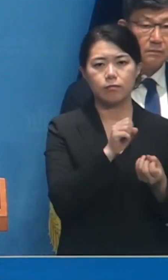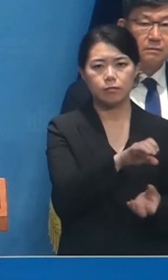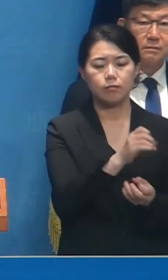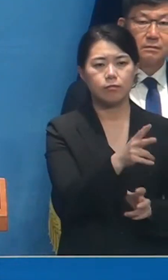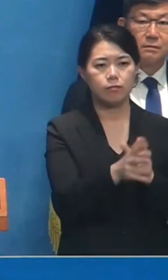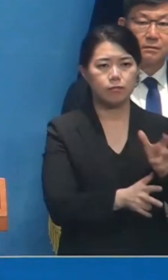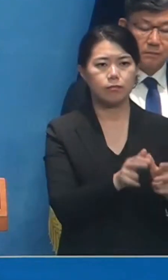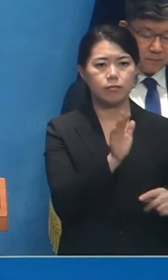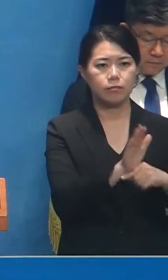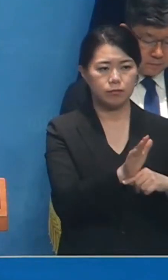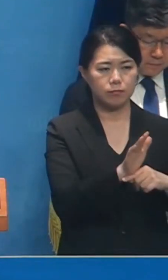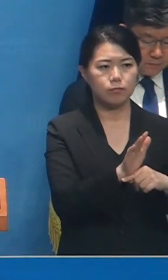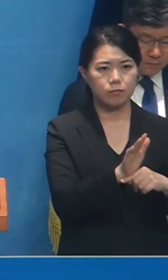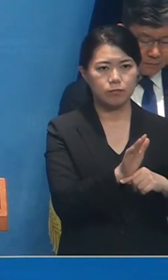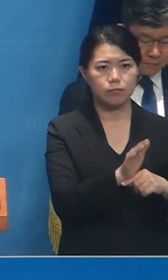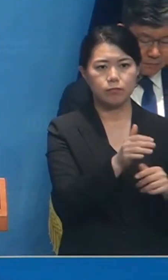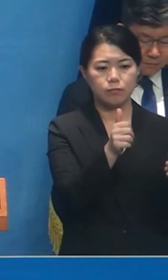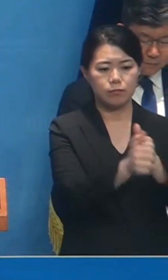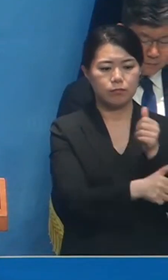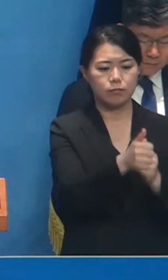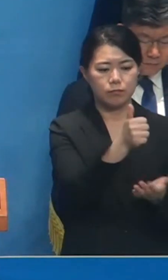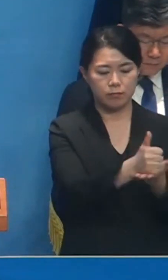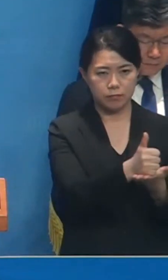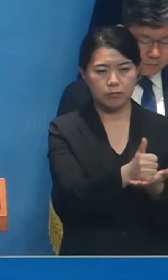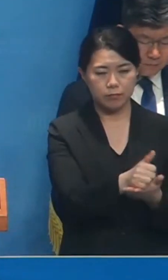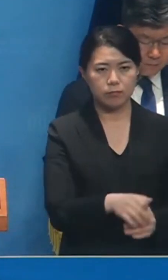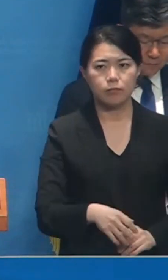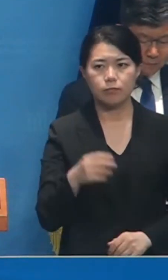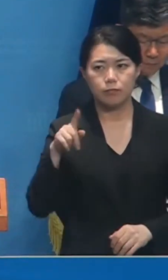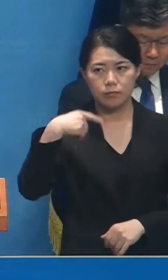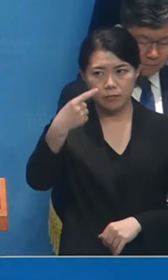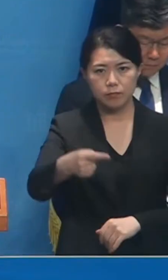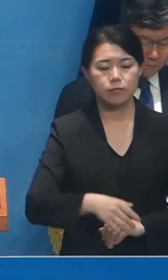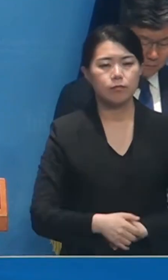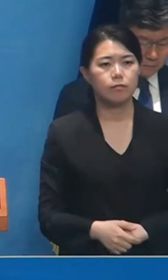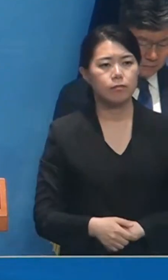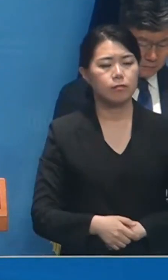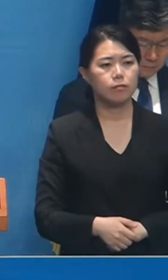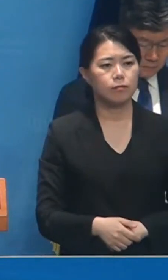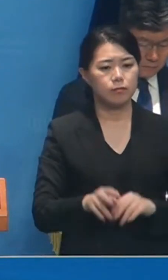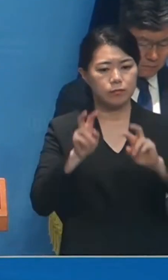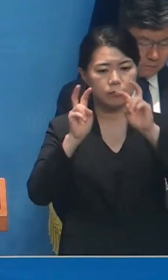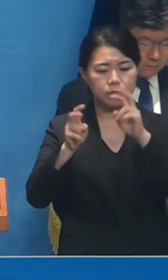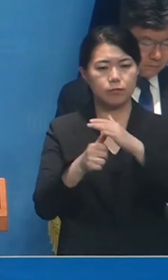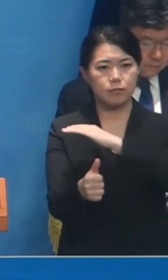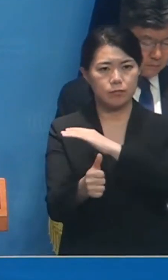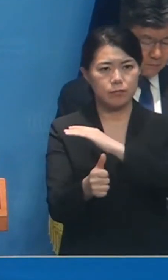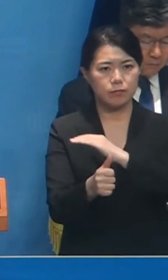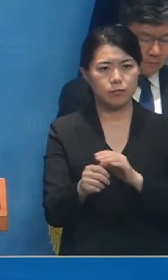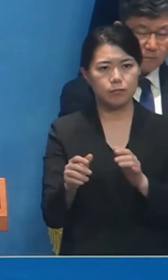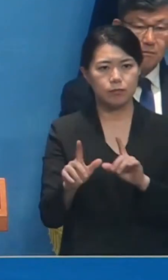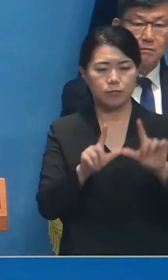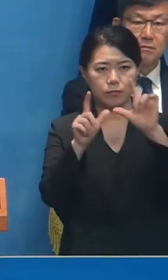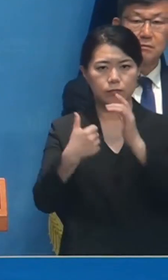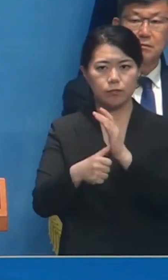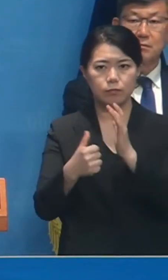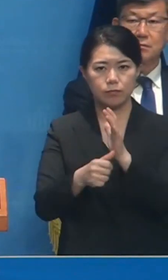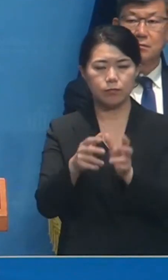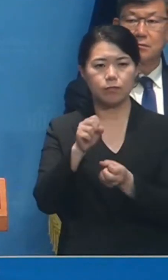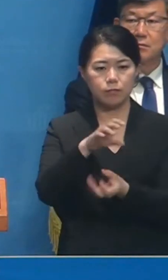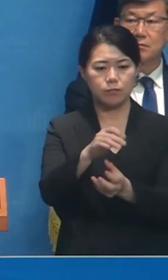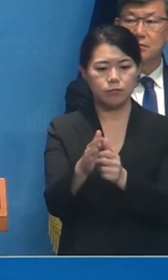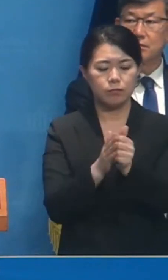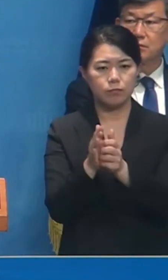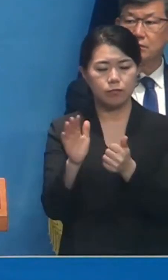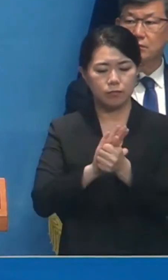택배산업본부 김사성 위원장님께서 지지 발언을 해주시고, 이어서 사측 대표로 생활분류